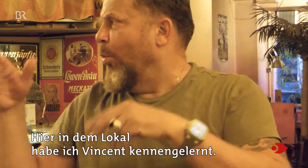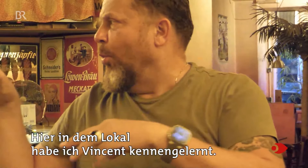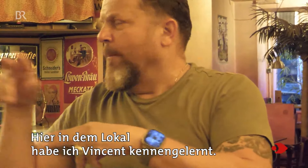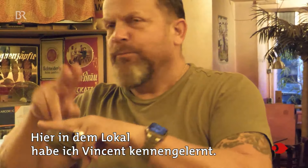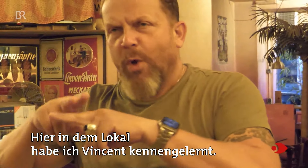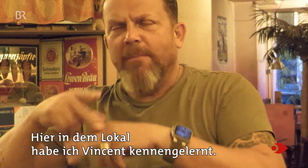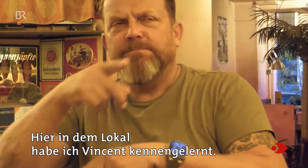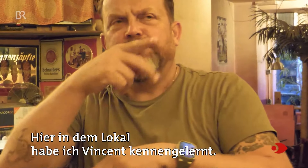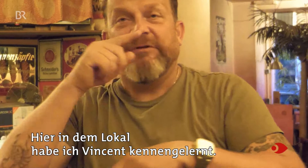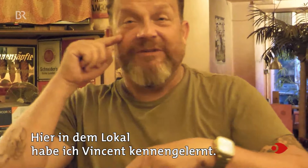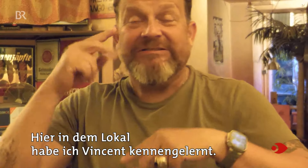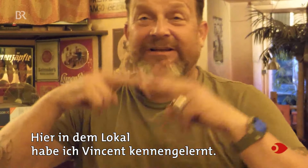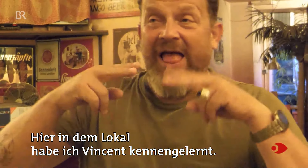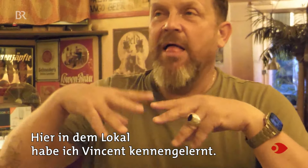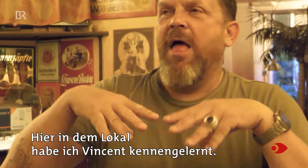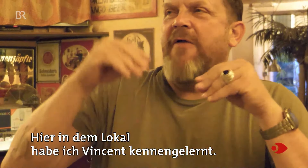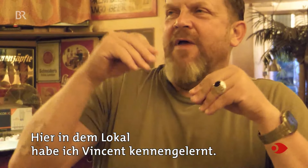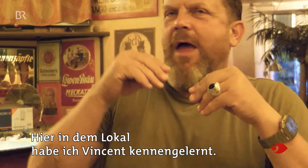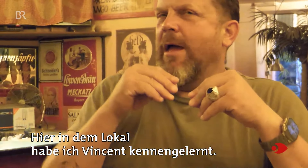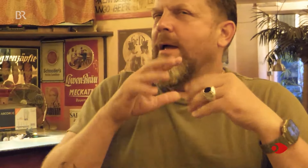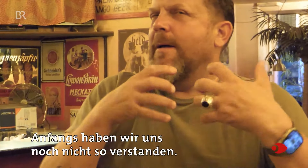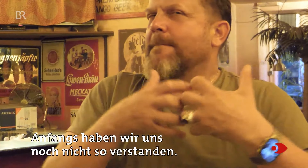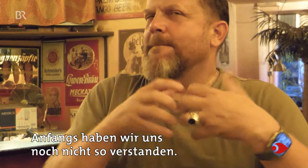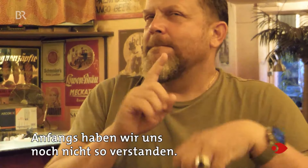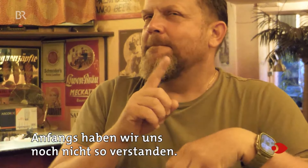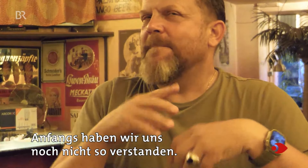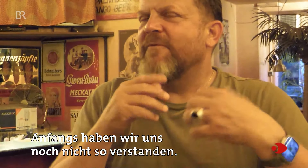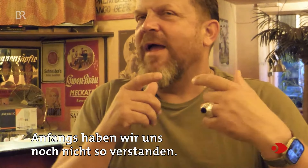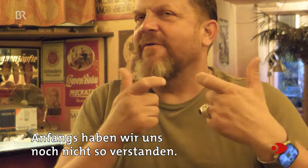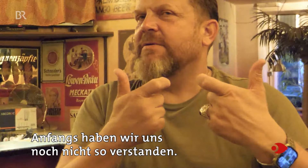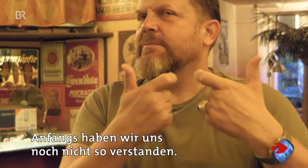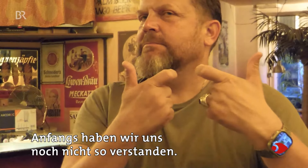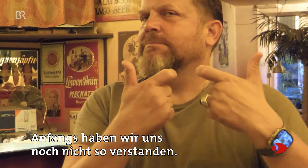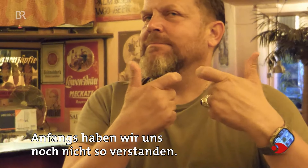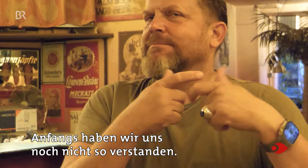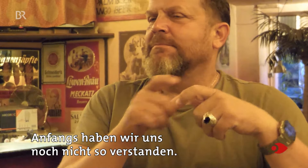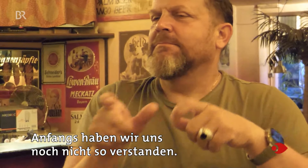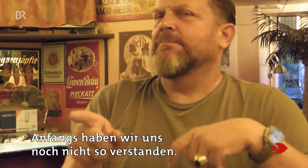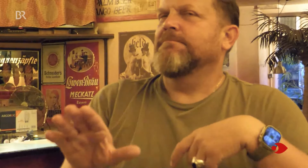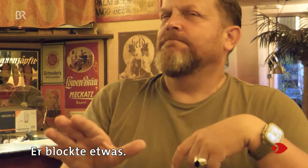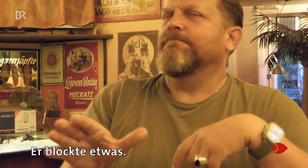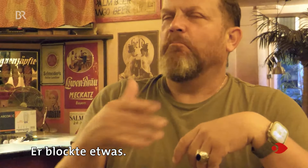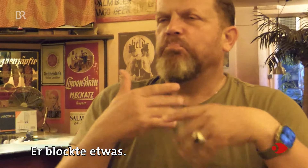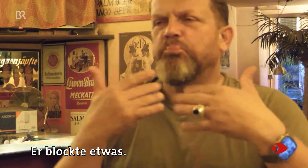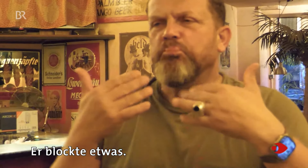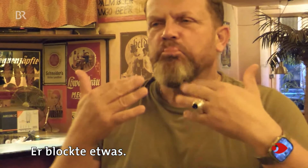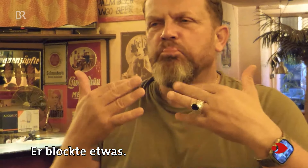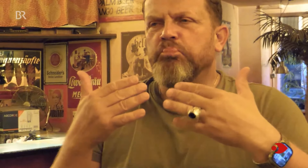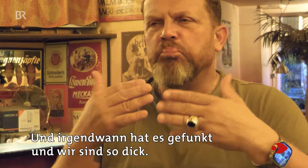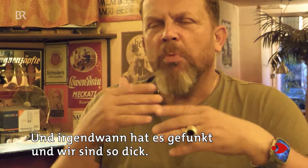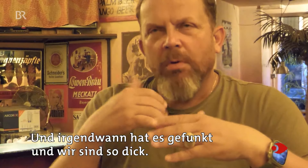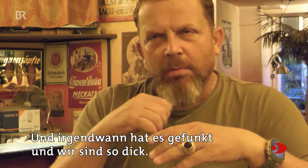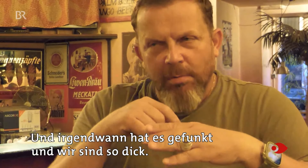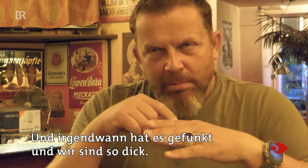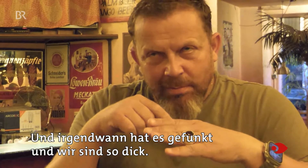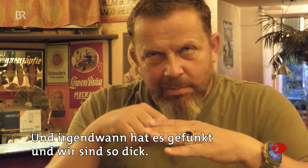Hier in dem Lokal habe ich Vincent kennengelernt. Anfangs haben wir uns noch nicht so verstanden. Er blockte etwas. Und irgendwann hat es gefunkt